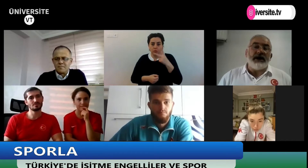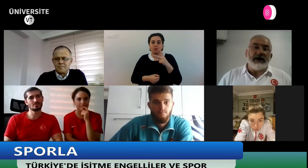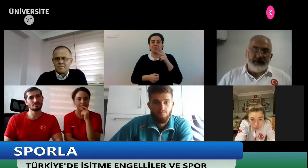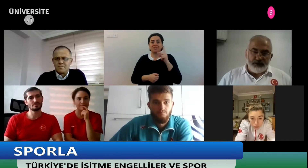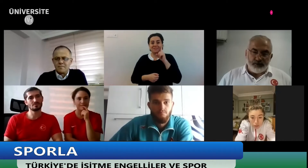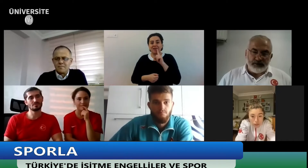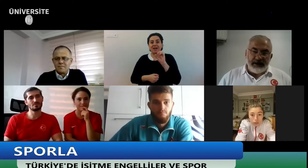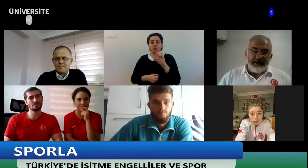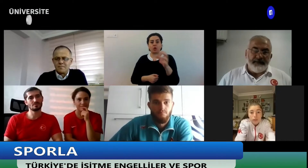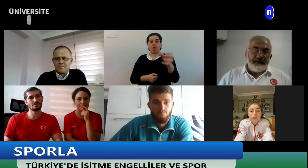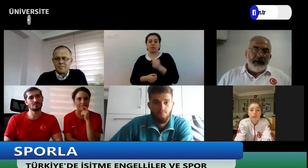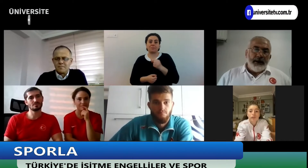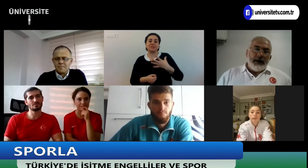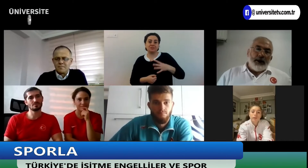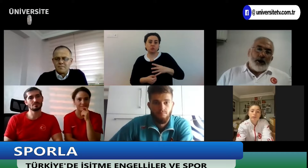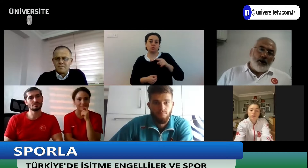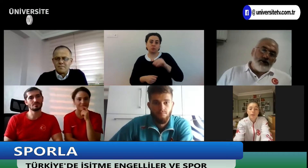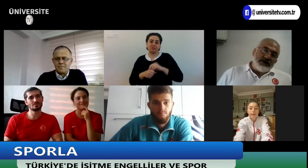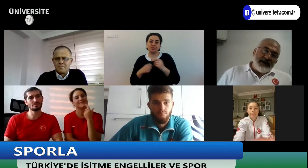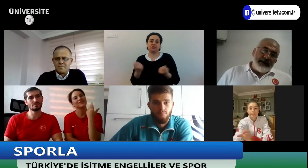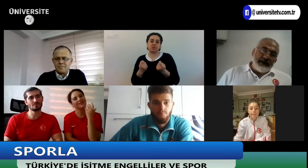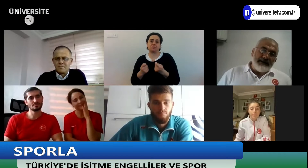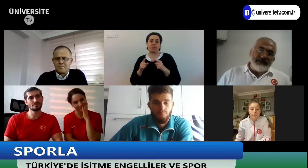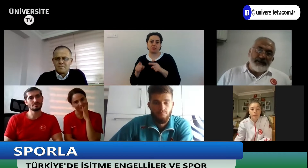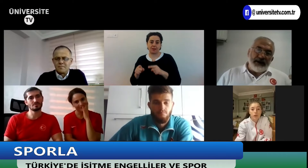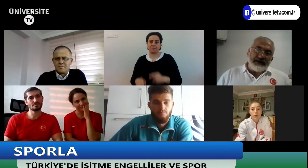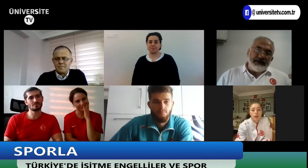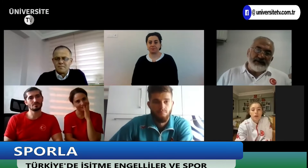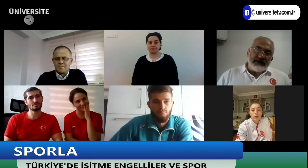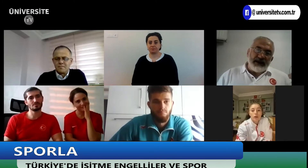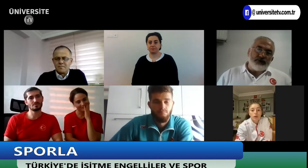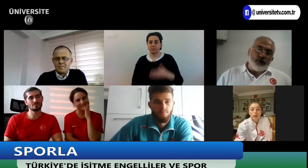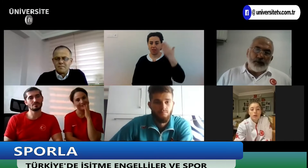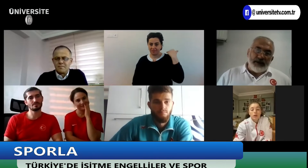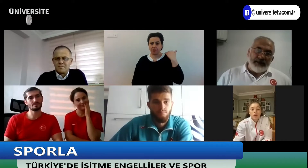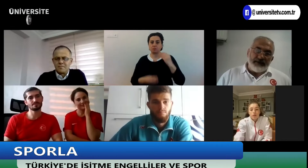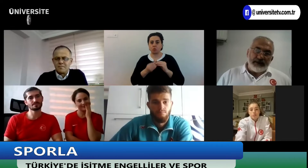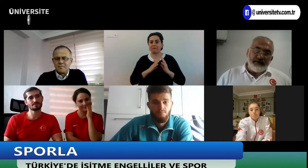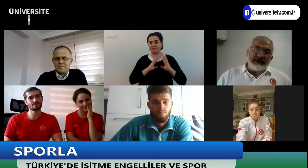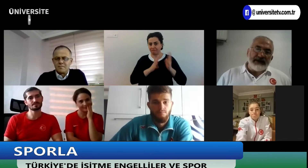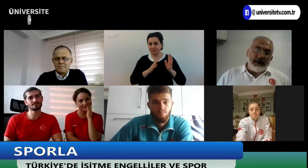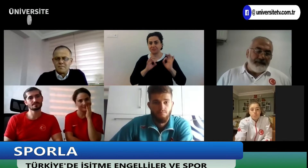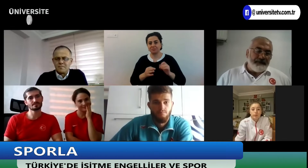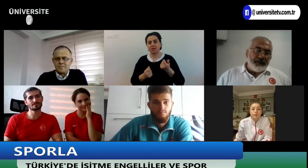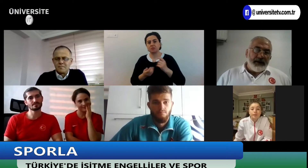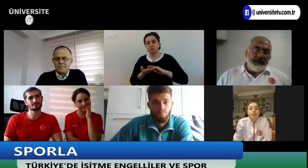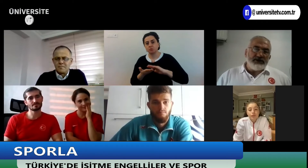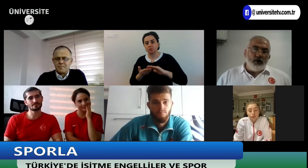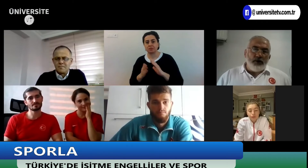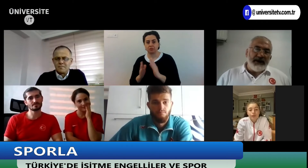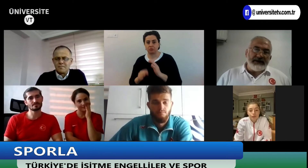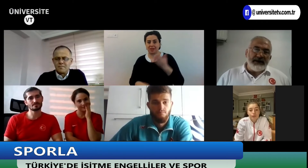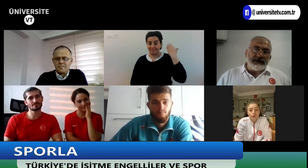çalışmaları takip ediyoruz. Yani önceden geldiğimizde baktığımızda daha çok problemler vardı. Mesela